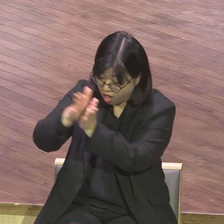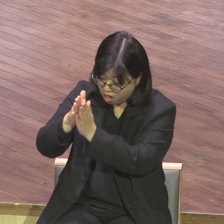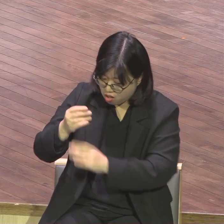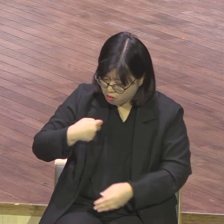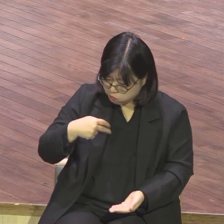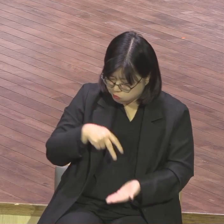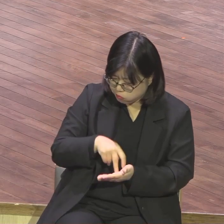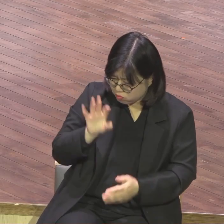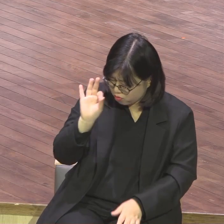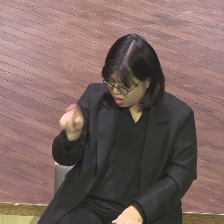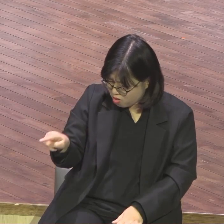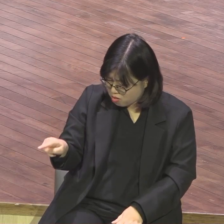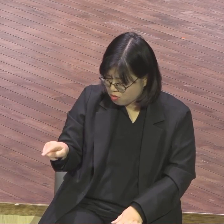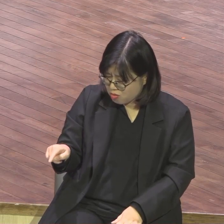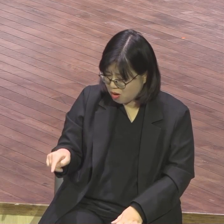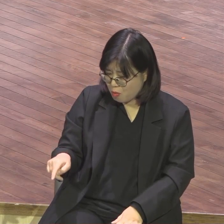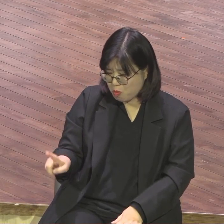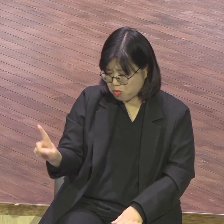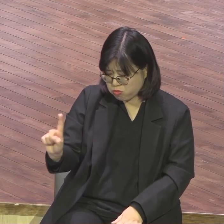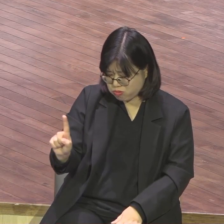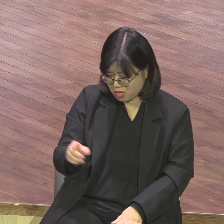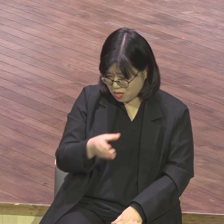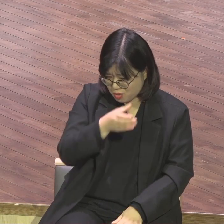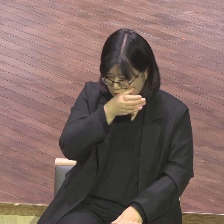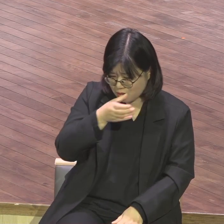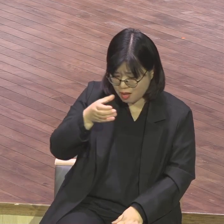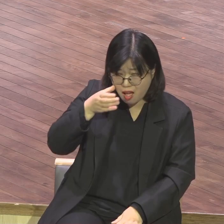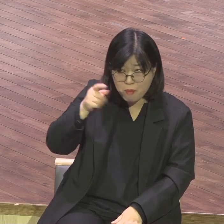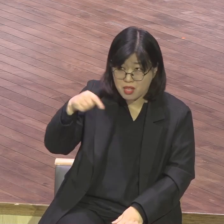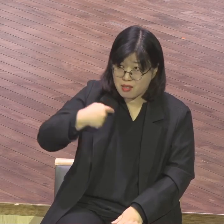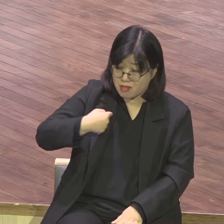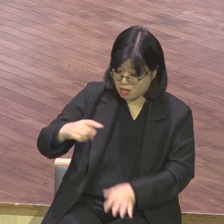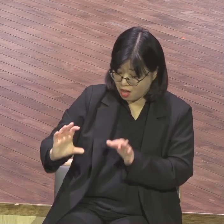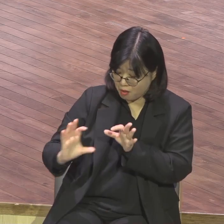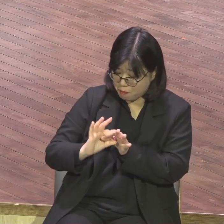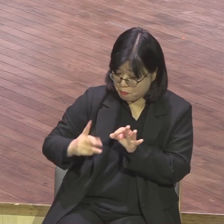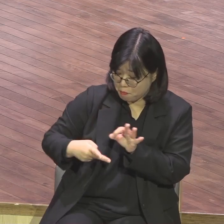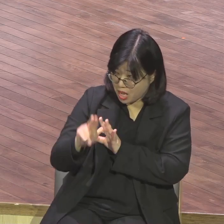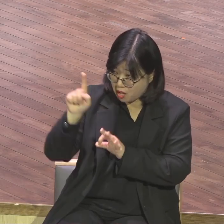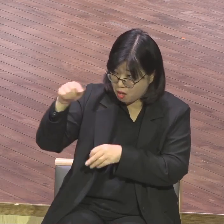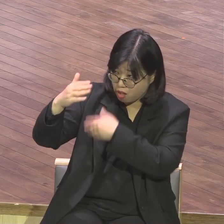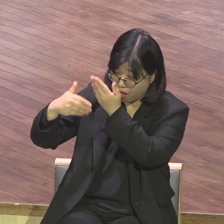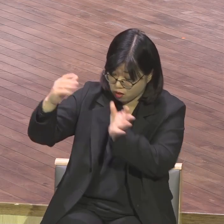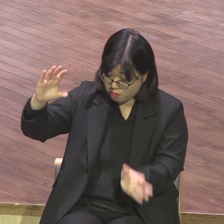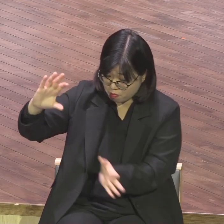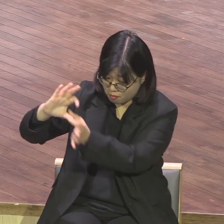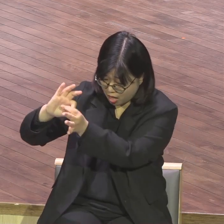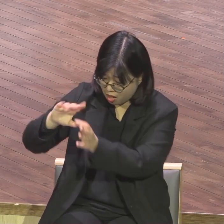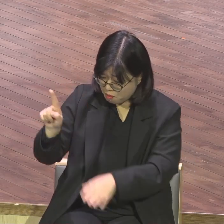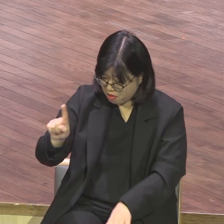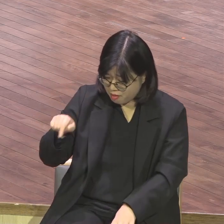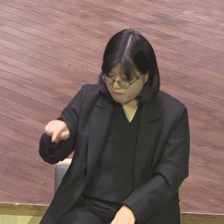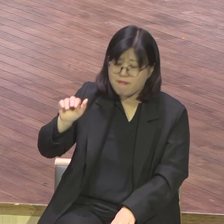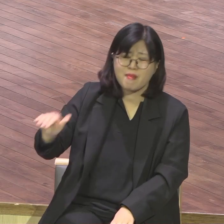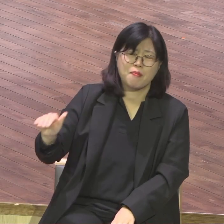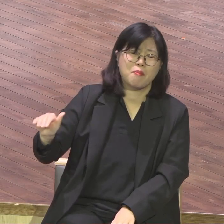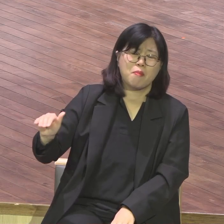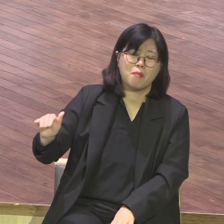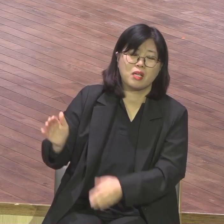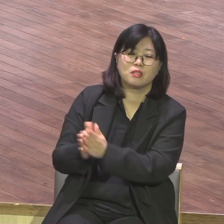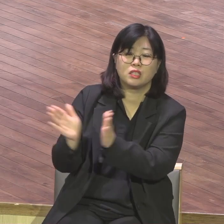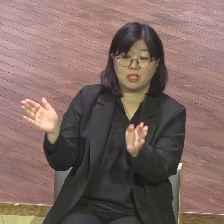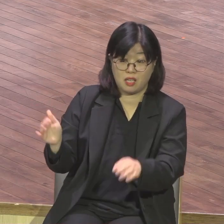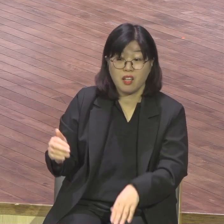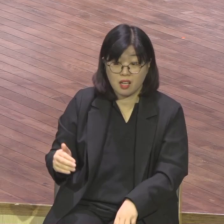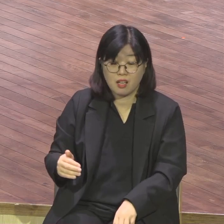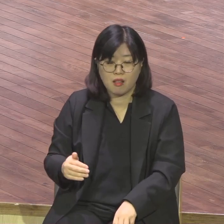어디 하나님 믿어? 어디 예배해? 내 시기도 안 하고 마귀가 본격적으로 이제 공격을 하는